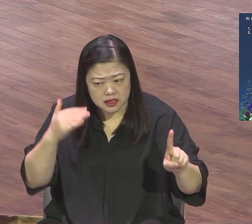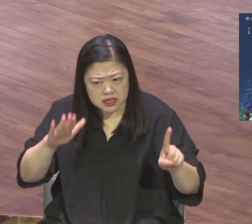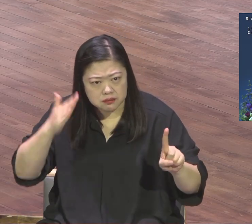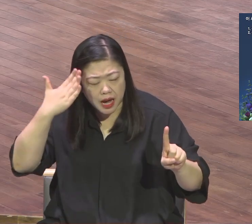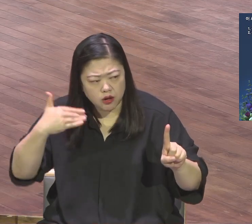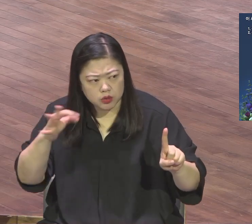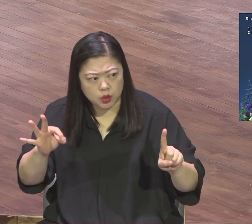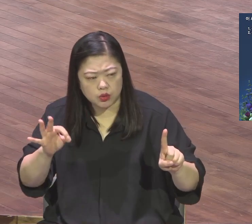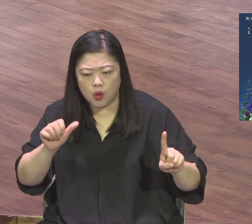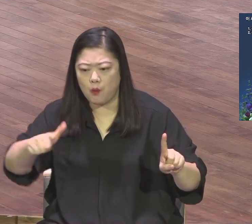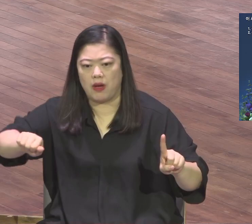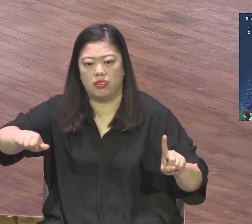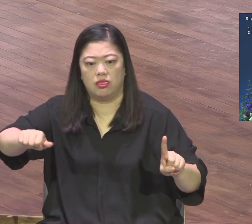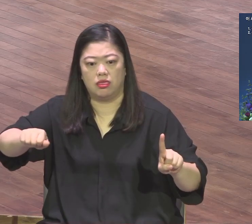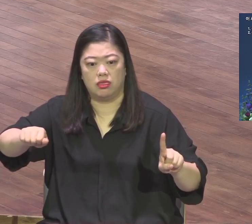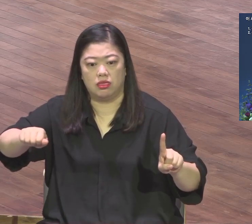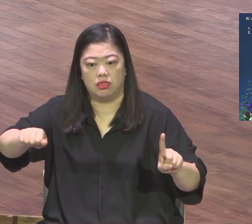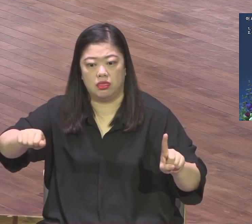다 태워버려.